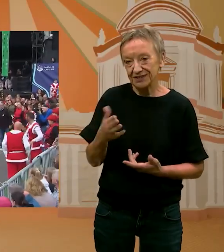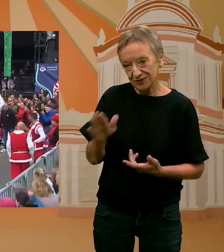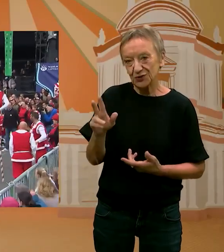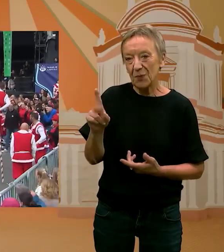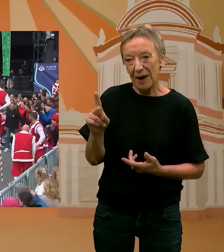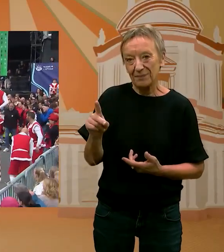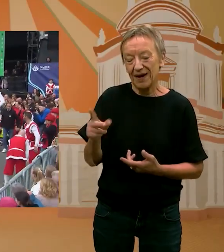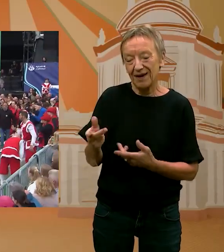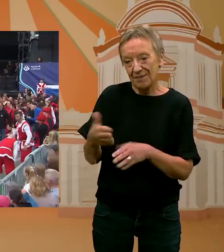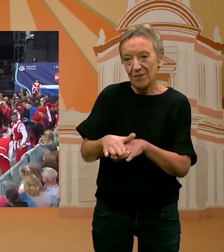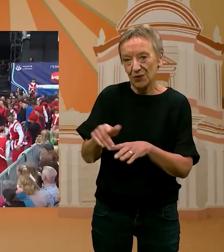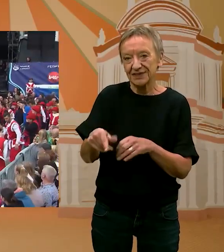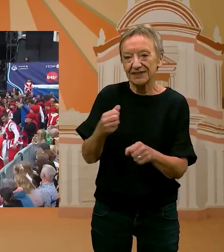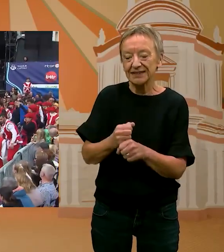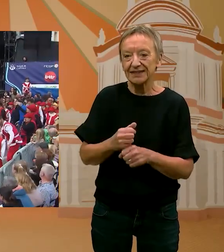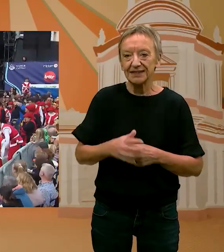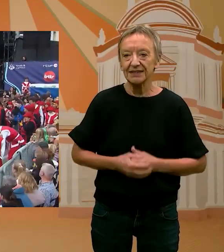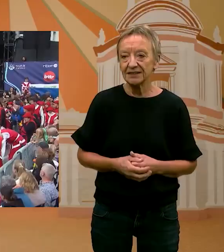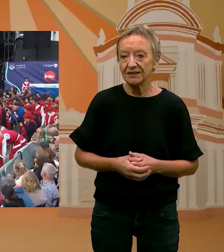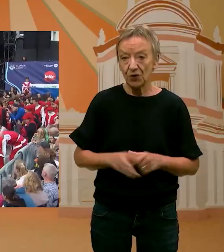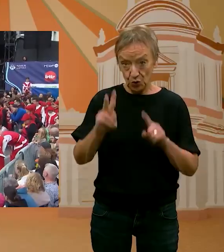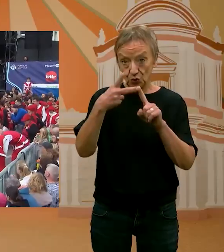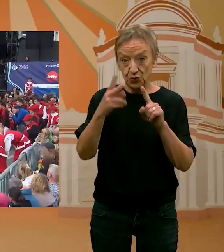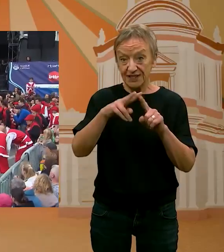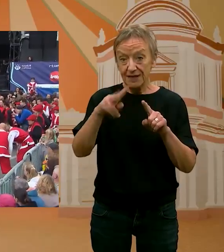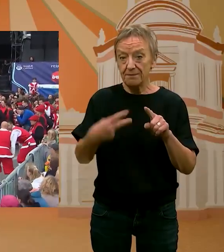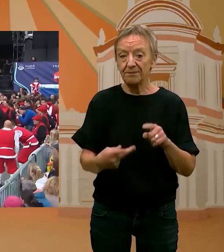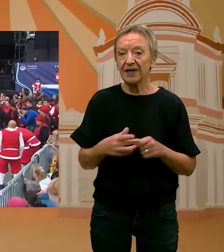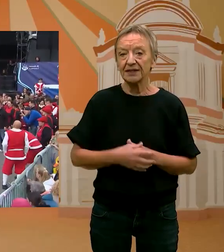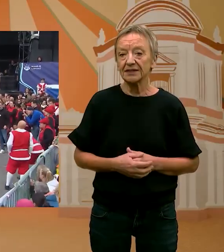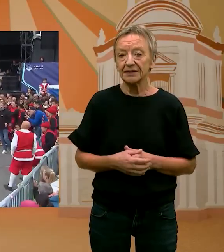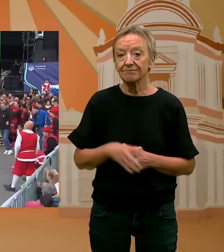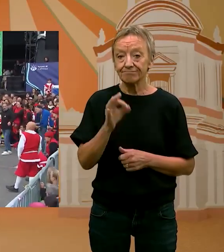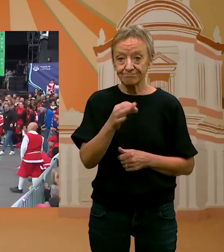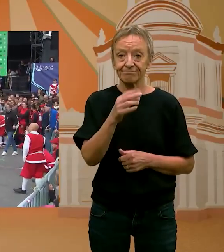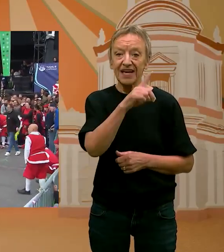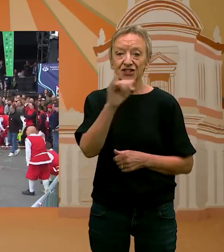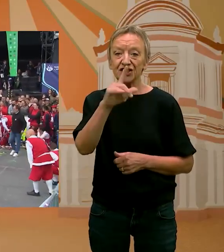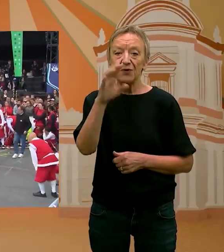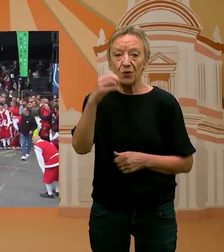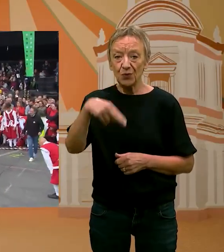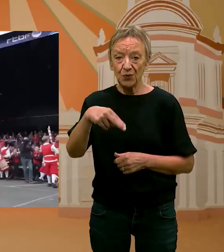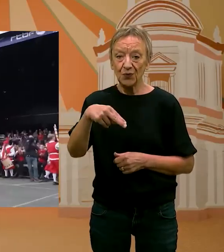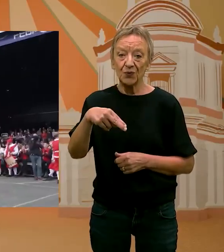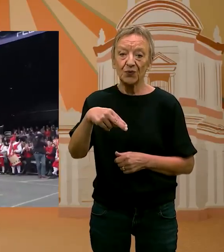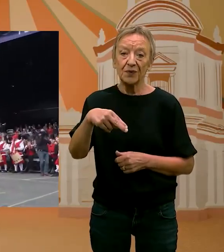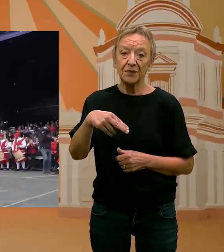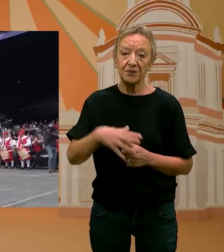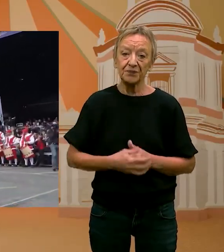cette année. Une autre chute encore. Noé Gillon qui est donc au sol et qui était souvent en binôme avec son père.